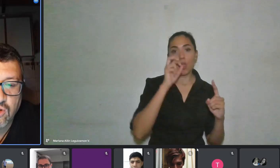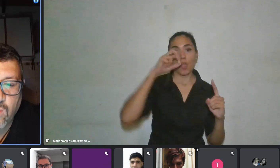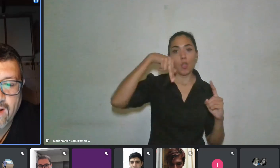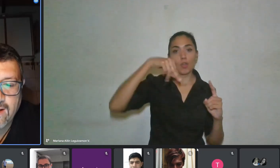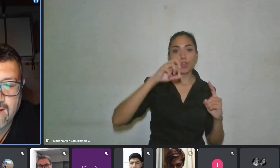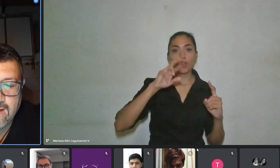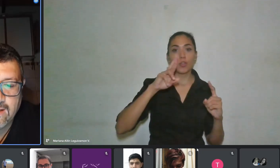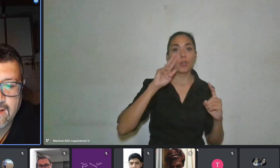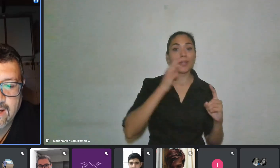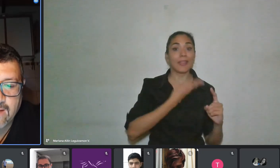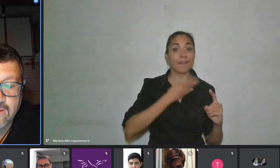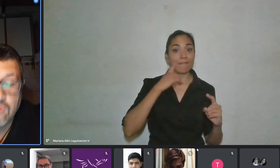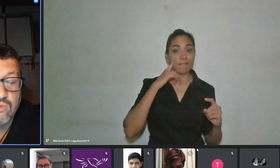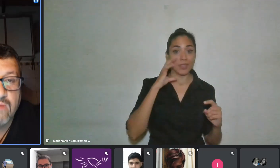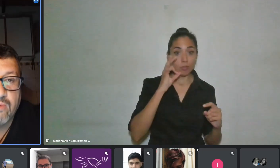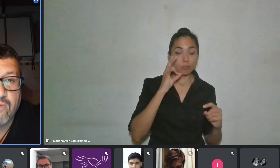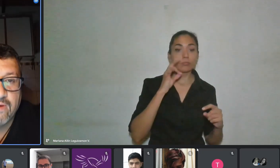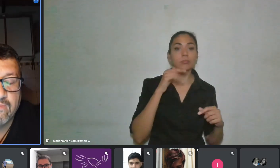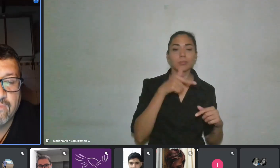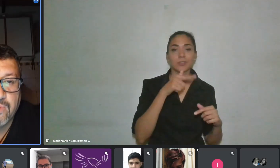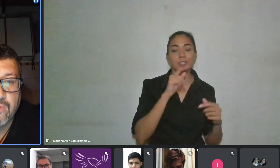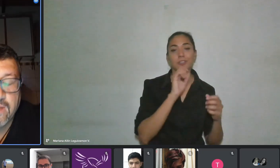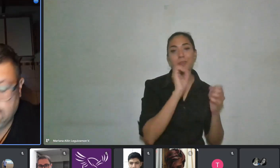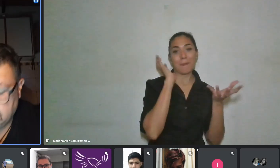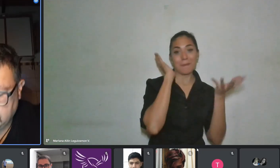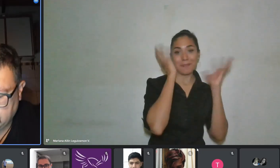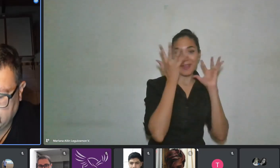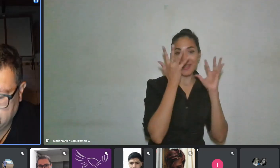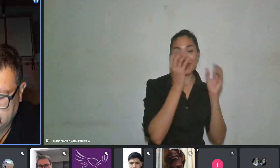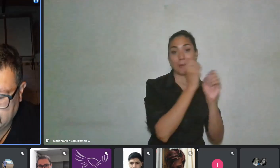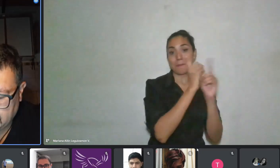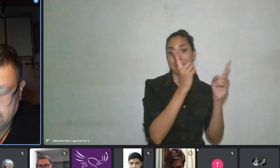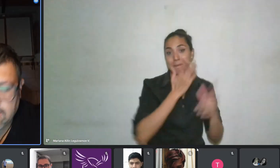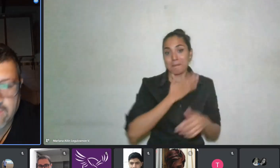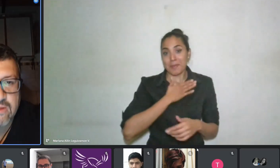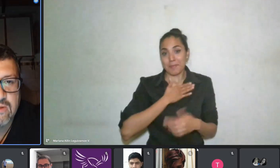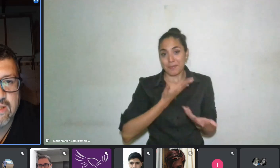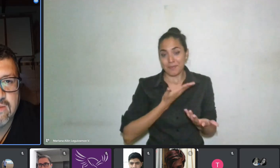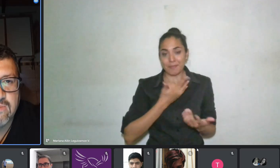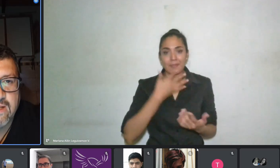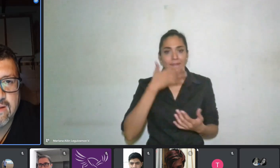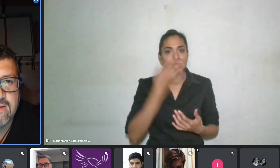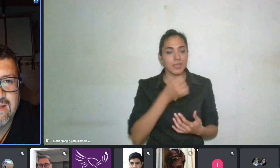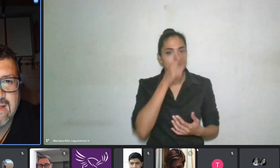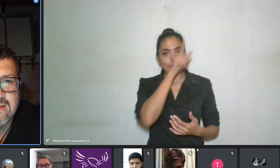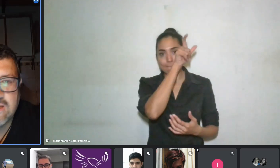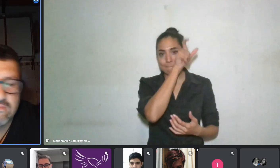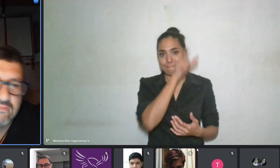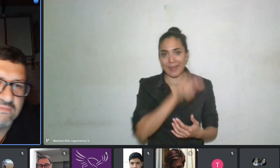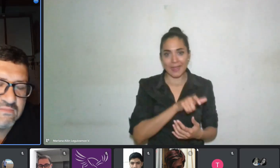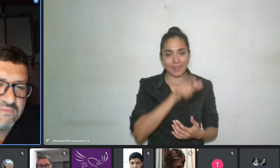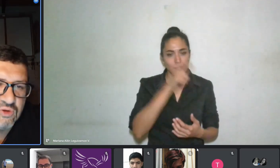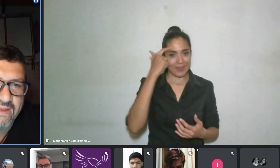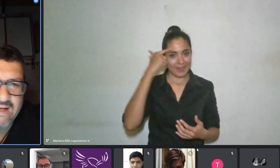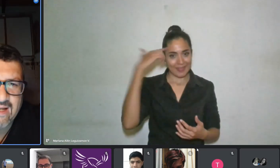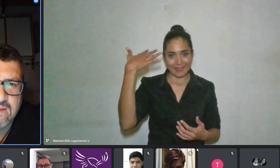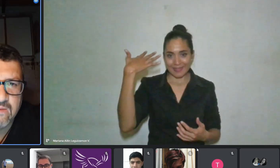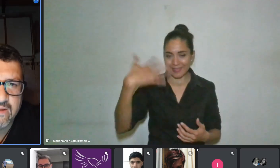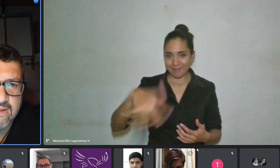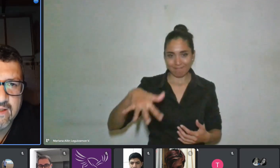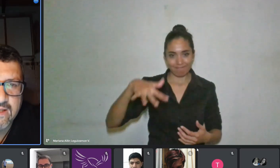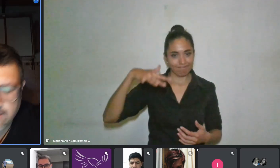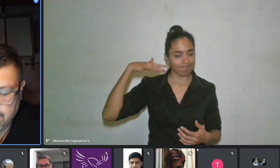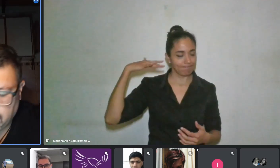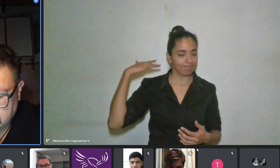con lo cual a Javier lo tuve de profe. O sea, Javier es realmente una persona que tiene una inteligencia